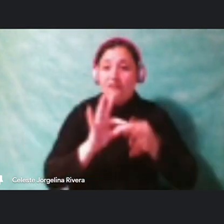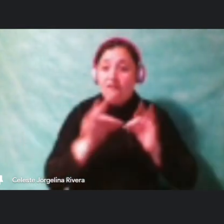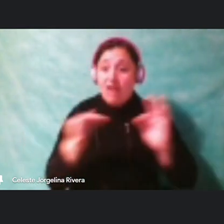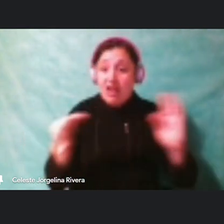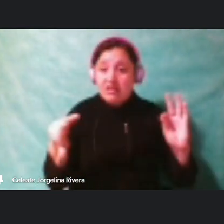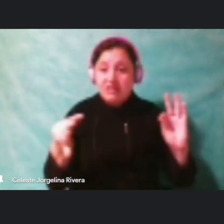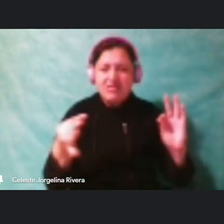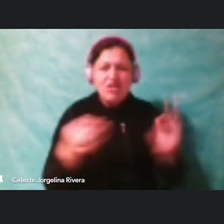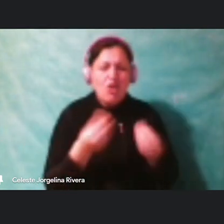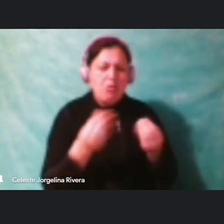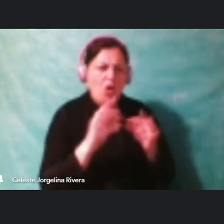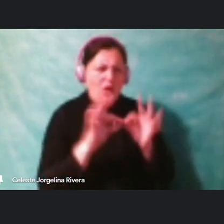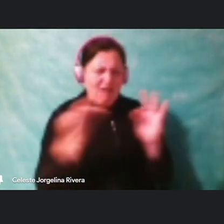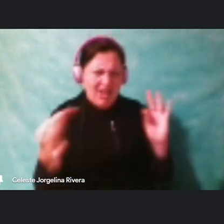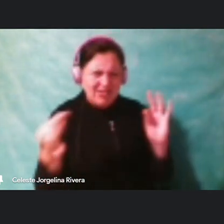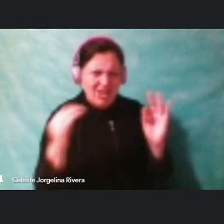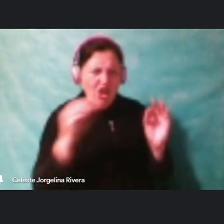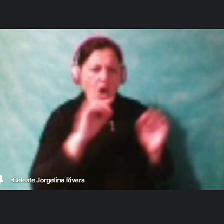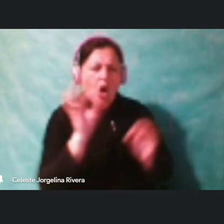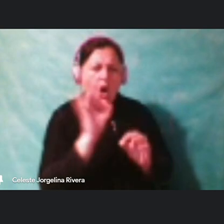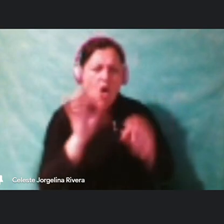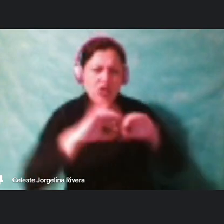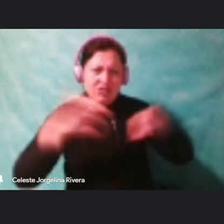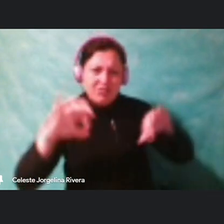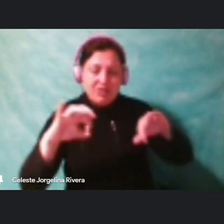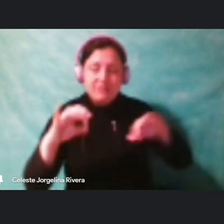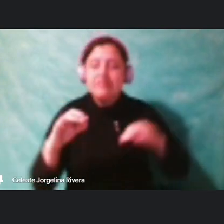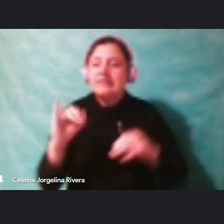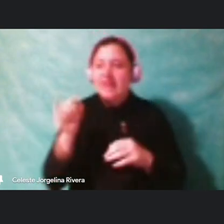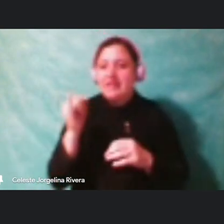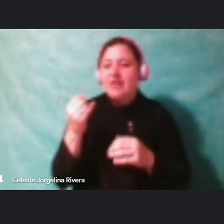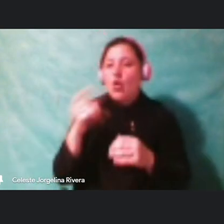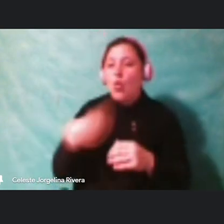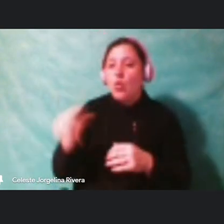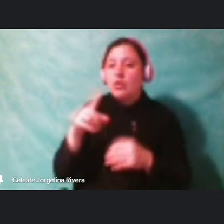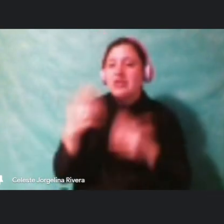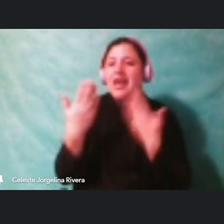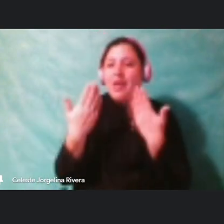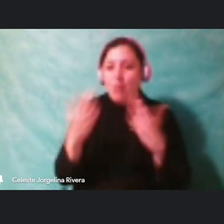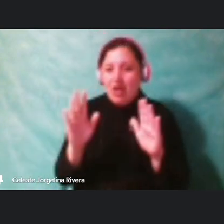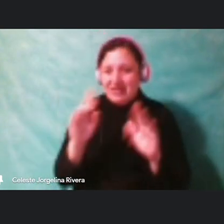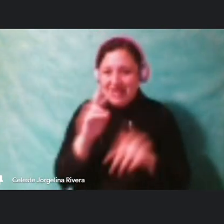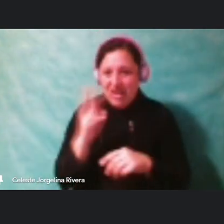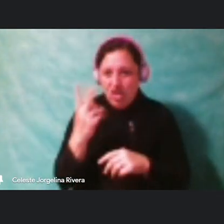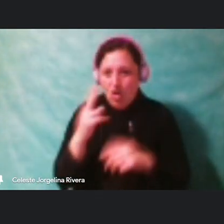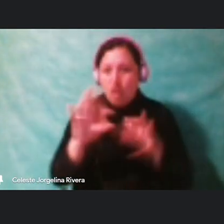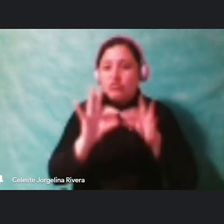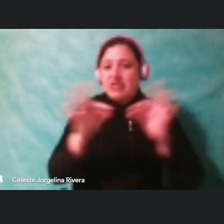profe? Claro, adentro de esa frase lo pueden separar, ¿sí? Entonces acá por eso voy a poner en otro color.